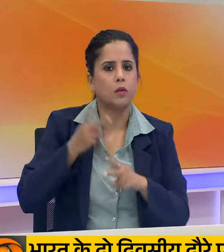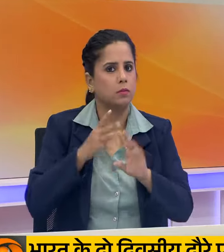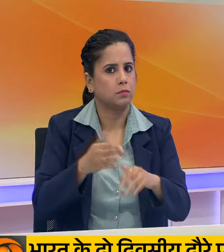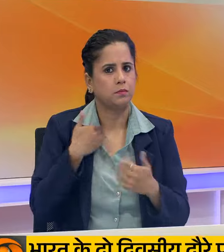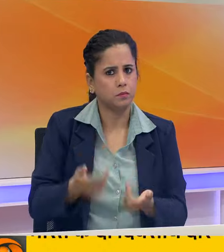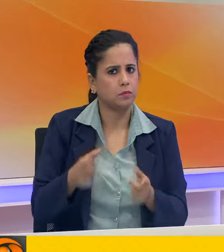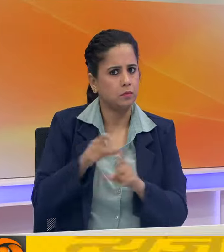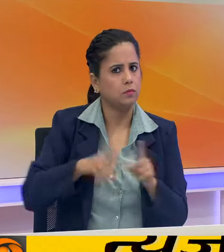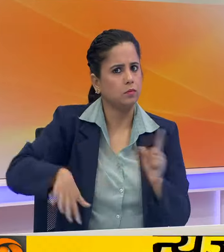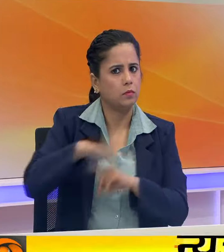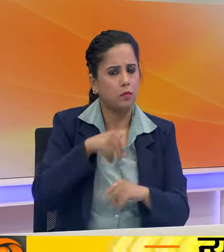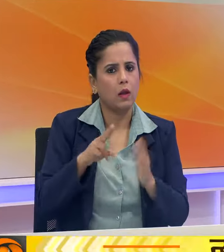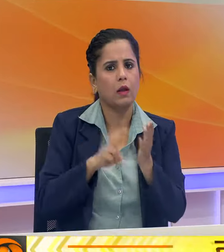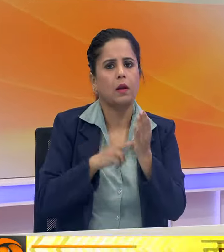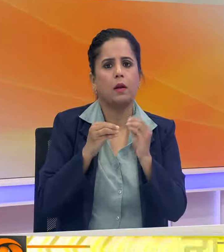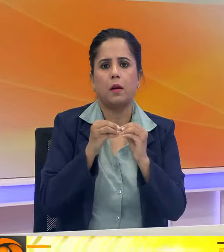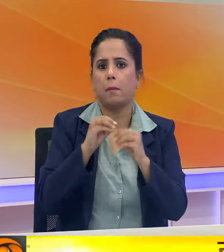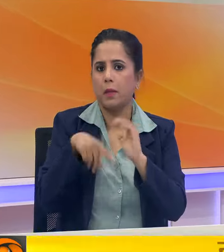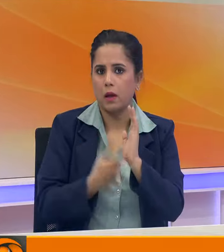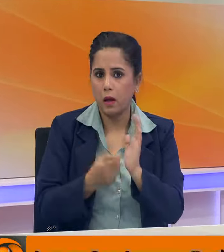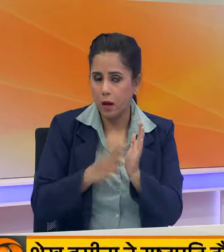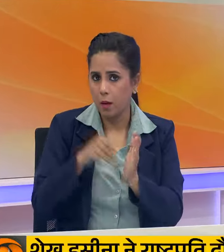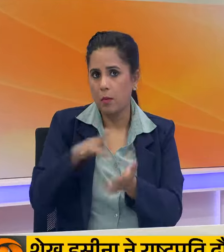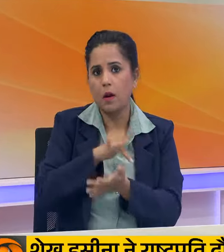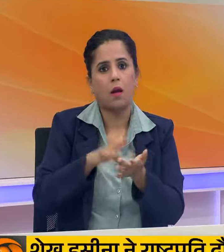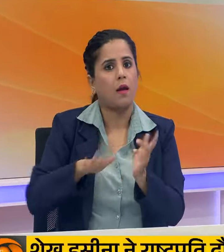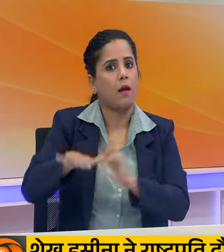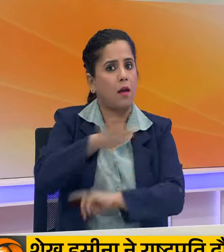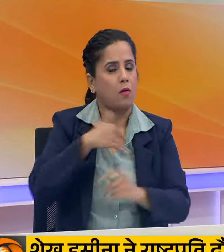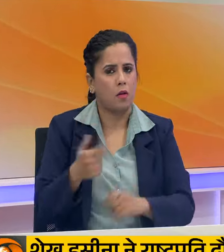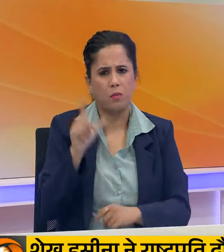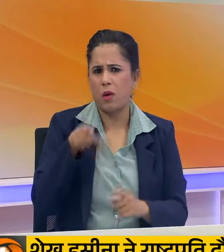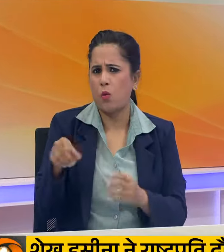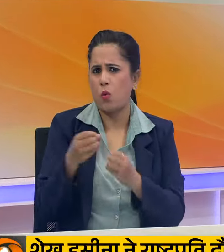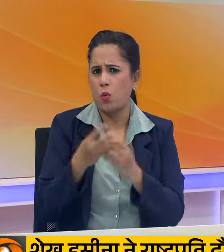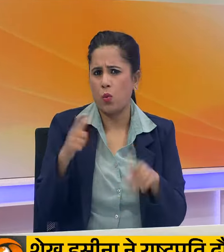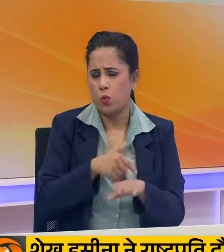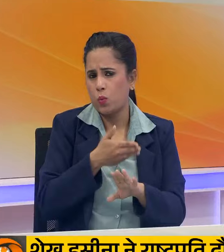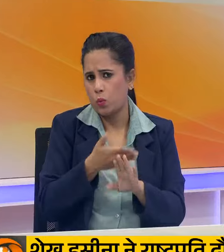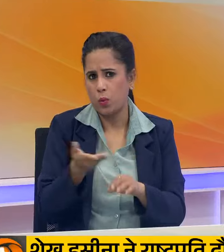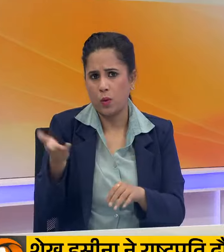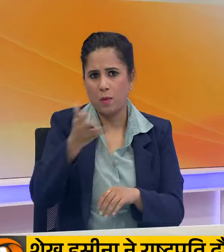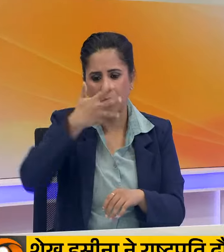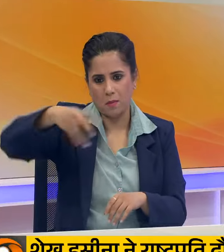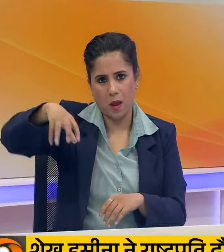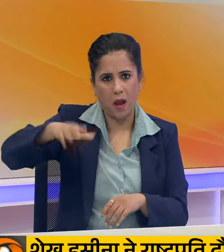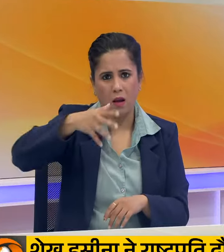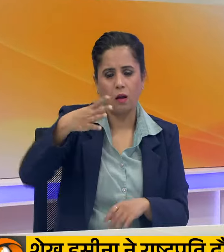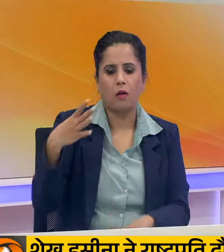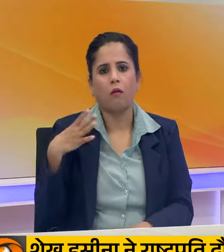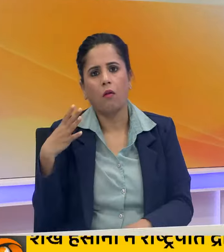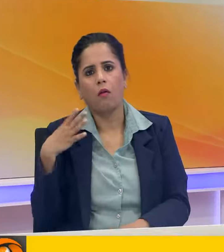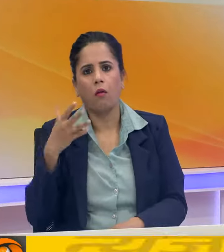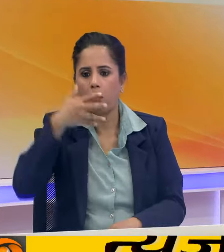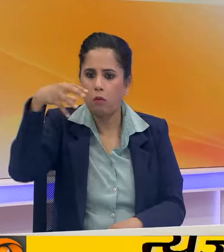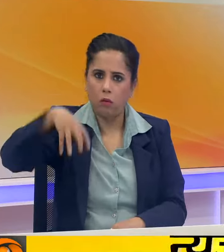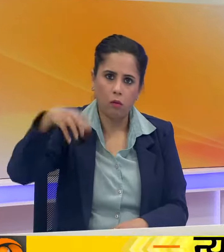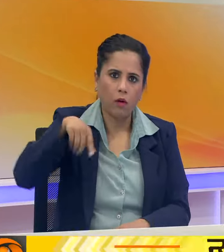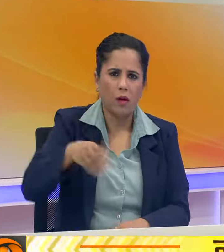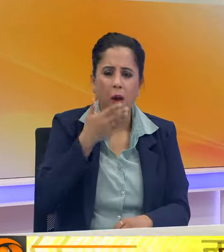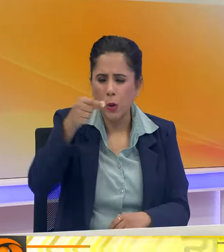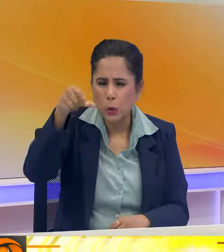दिल्ली के नबी करीम इलाके में है और यहां पर आप देख रहे हैं लोग बहुत देर से ये जो यहां पर नल लगा हुआ है उसके इंतजार में है क्योंकि थोड़ा